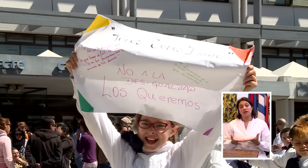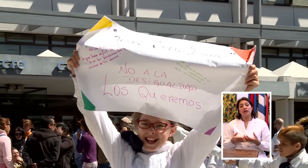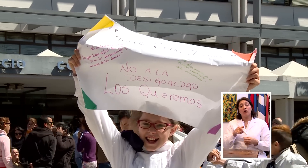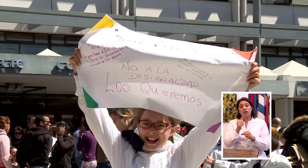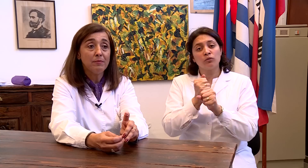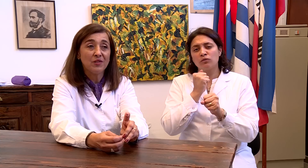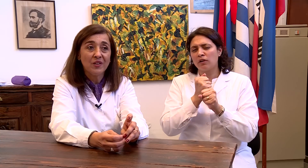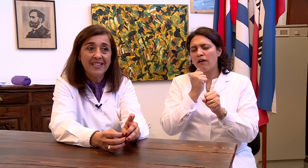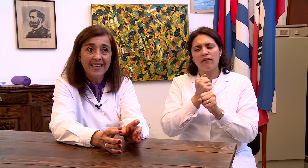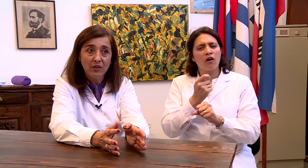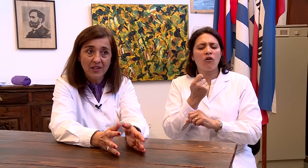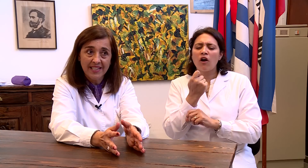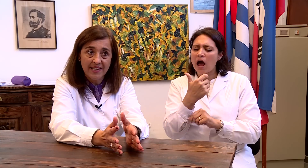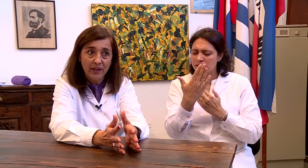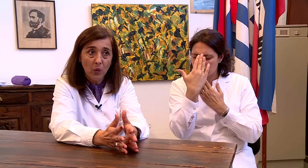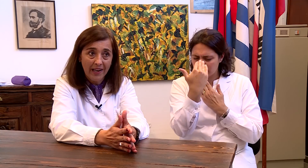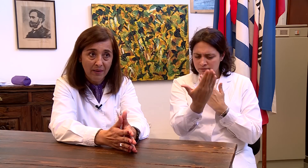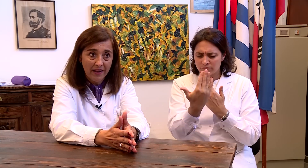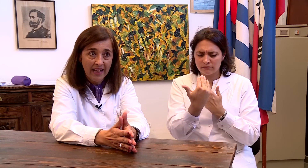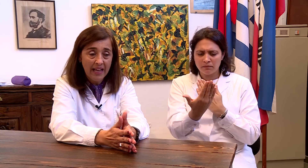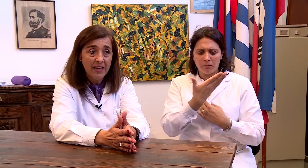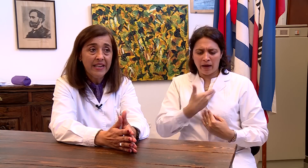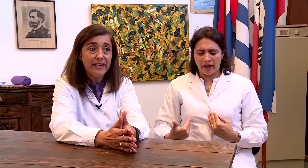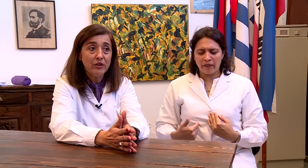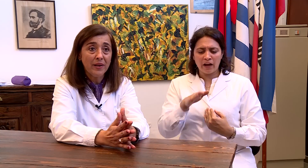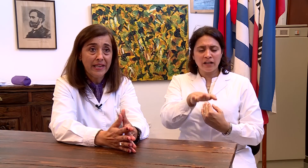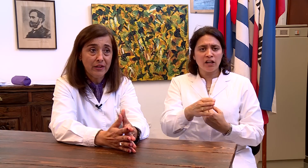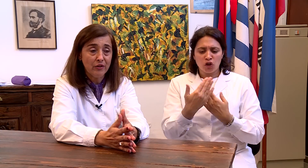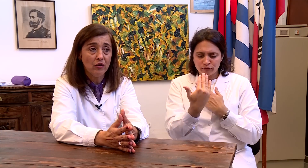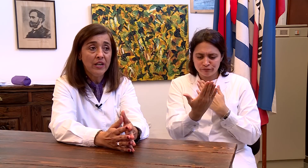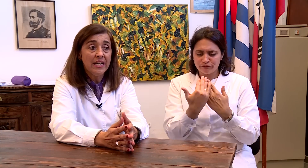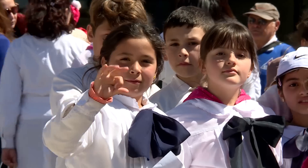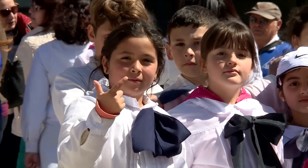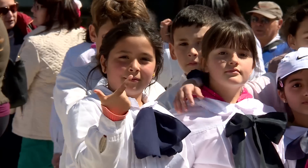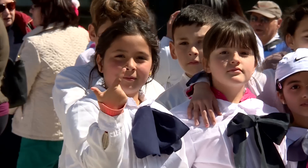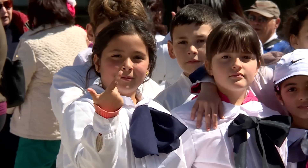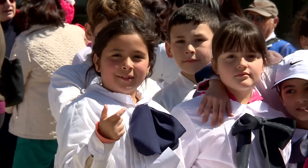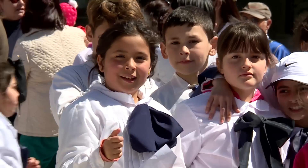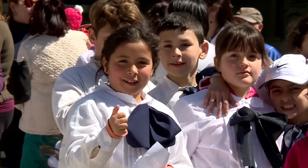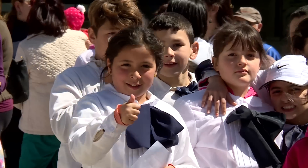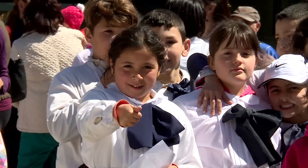es un trabajo casi personalizado que se hace en la escuela, ¿verdad? Niño a niño.